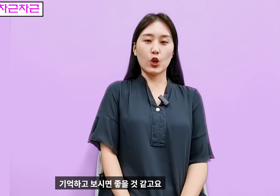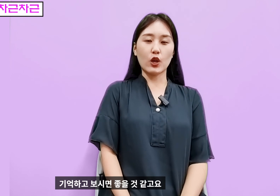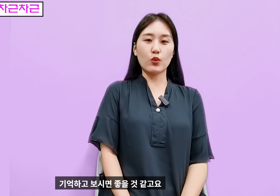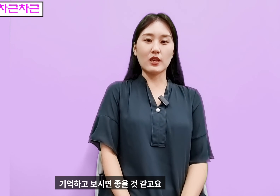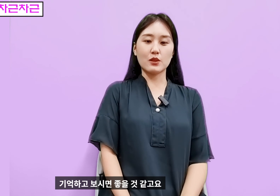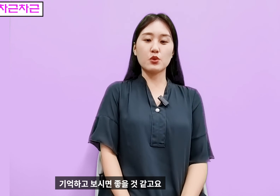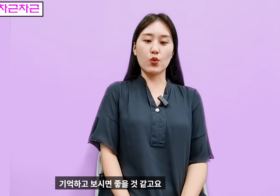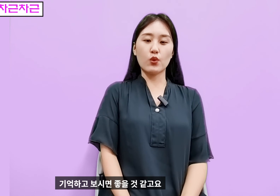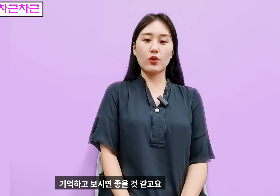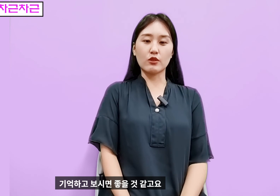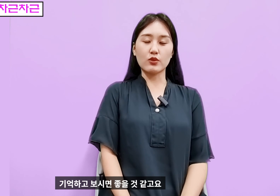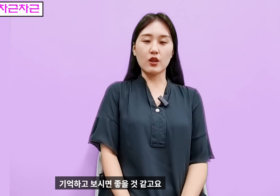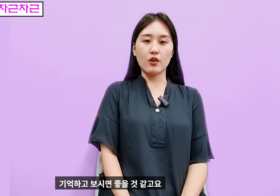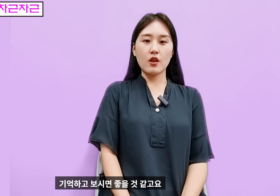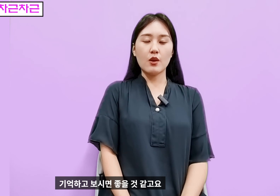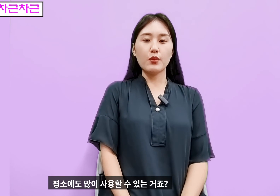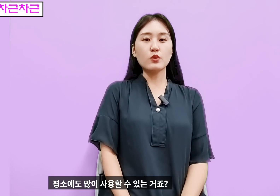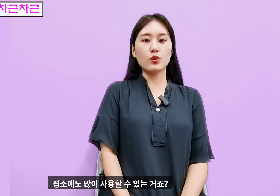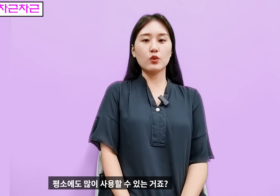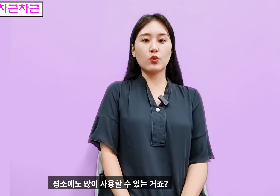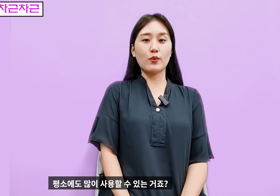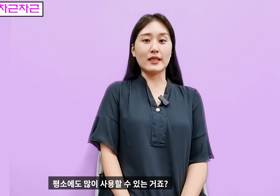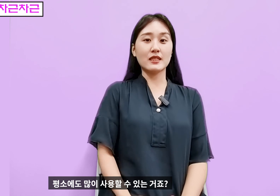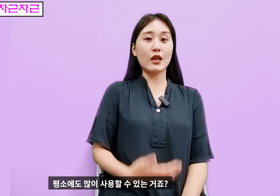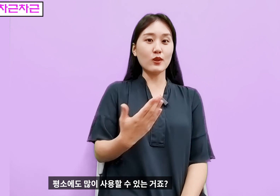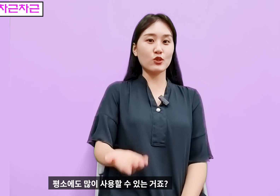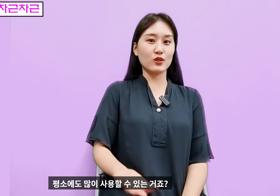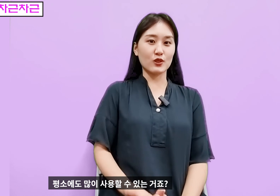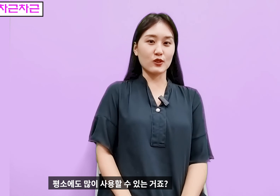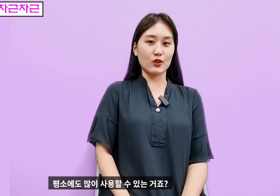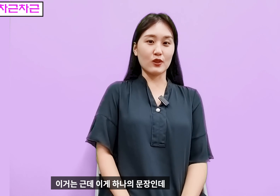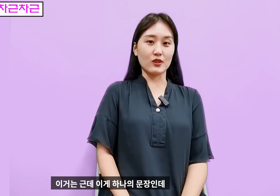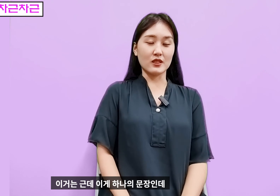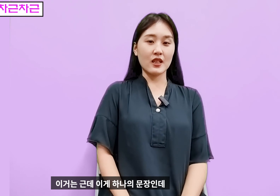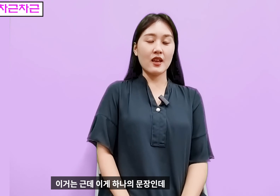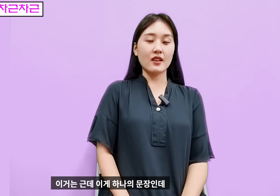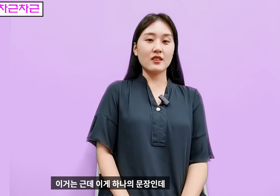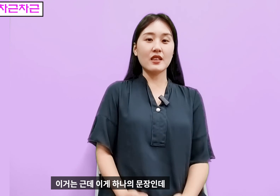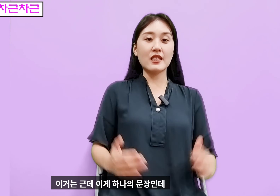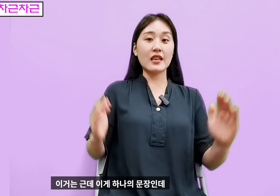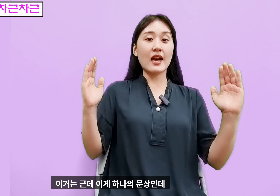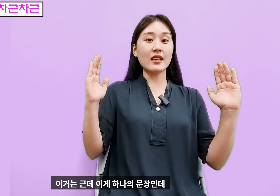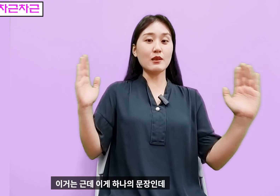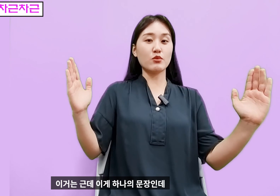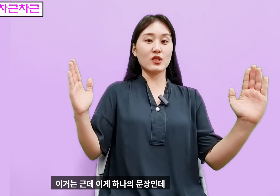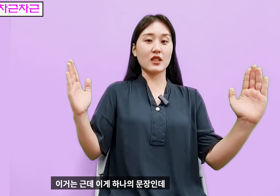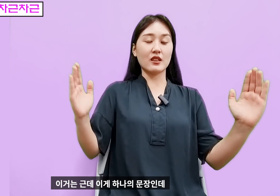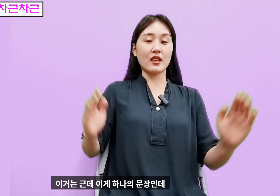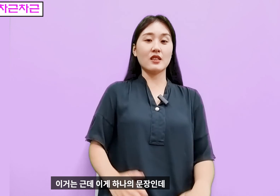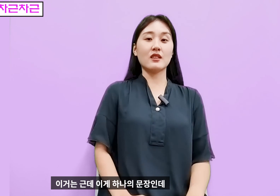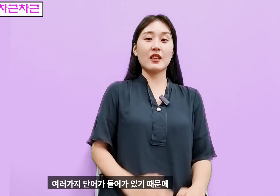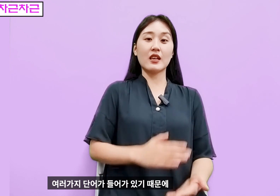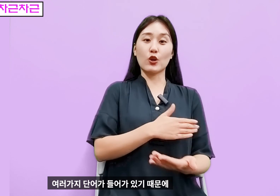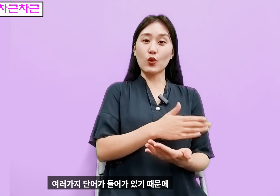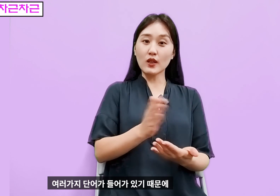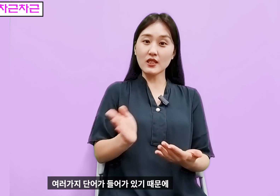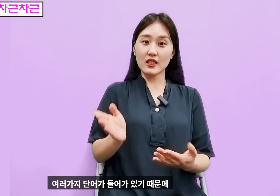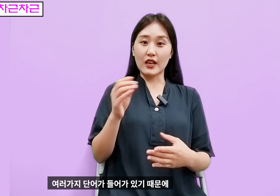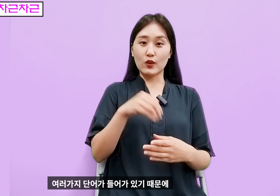기억하고 가시면 좋을 것 같고요. 평소에도 많이 사용할 수 있는 거죠, 이거는. 근데 이게 하나의 문장인데 되게 여러 가지 단어가